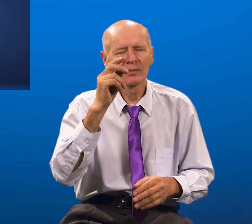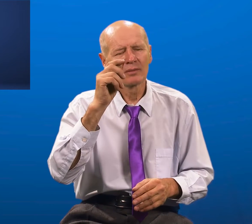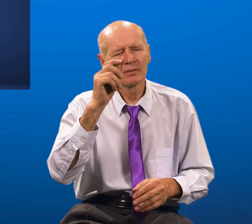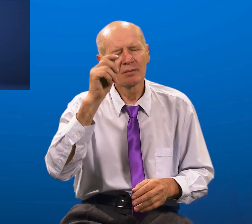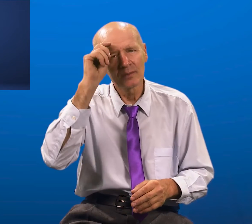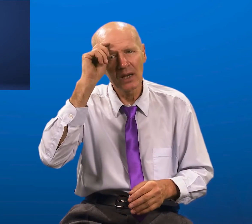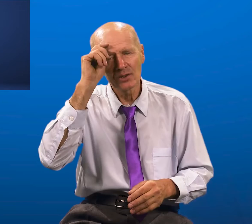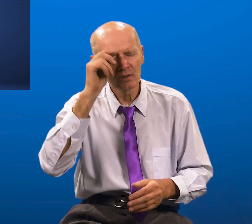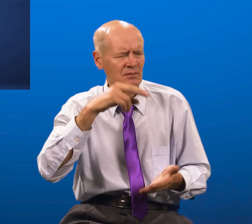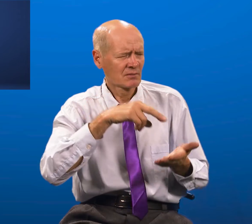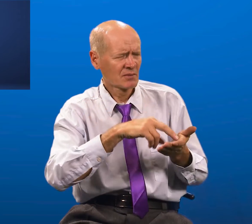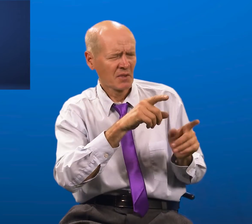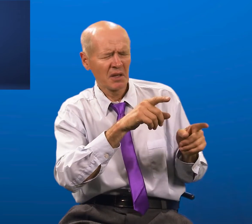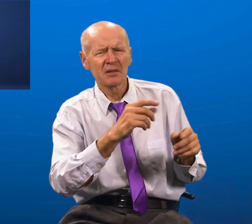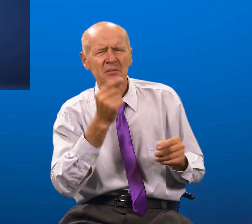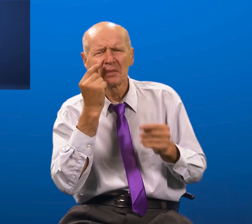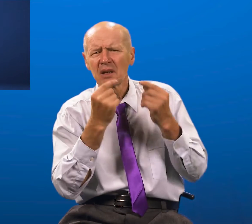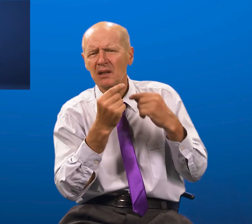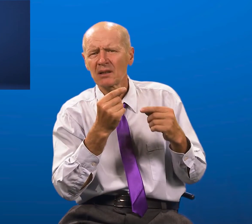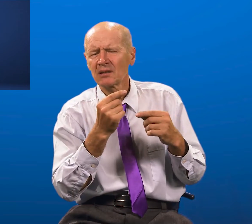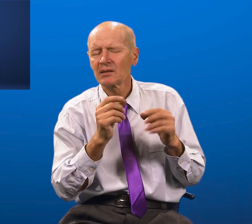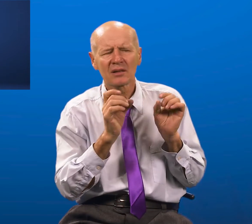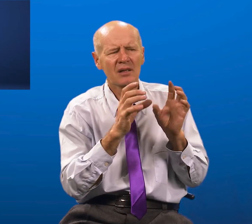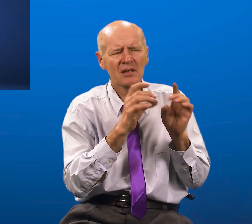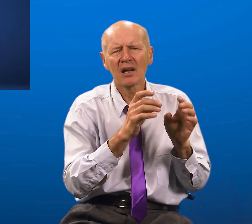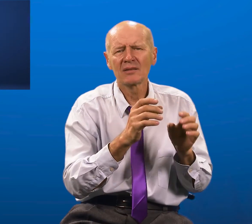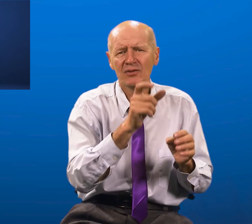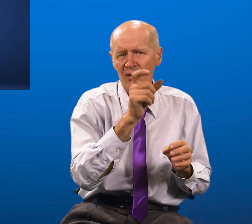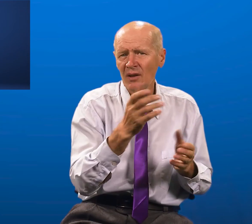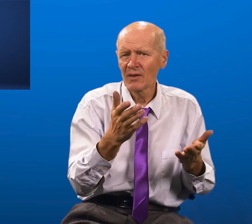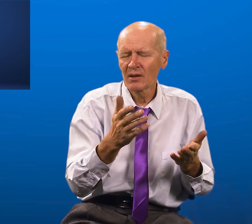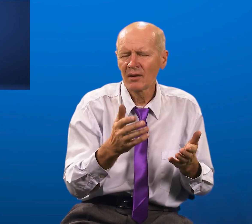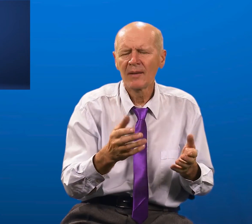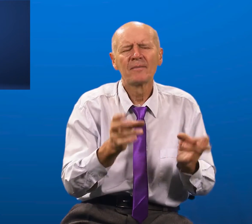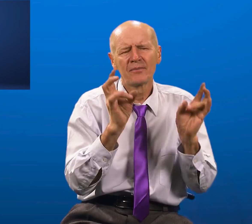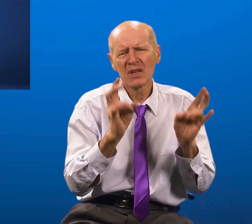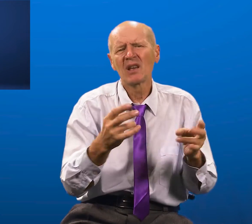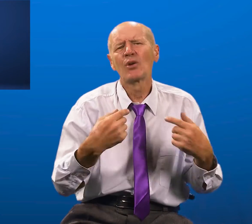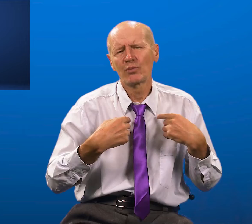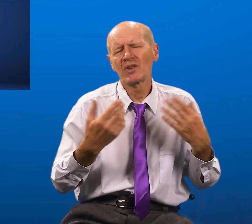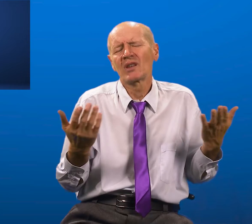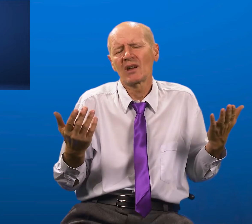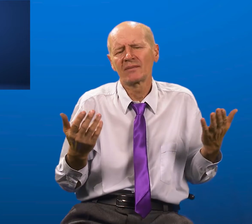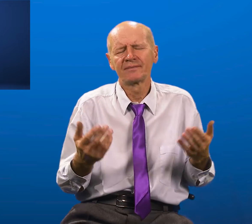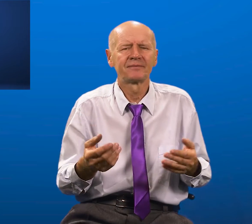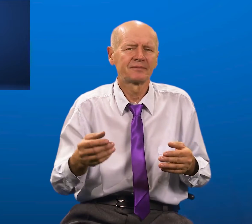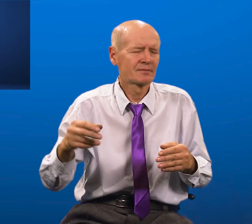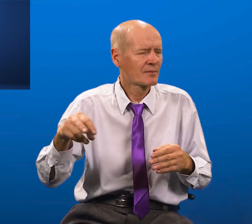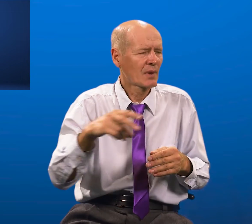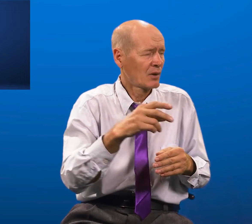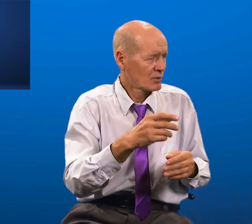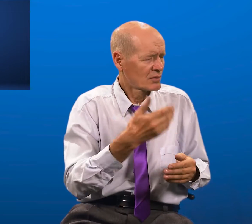стоял на улице и плакал. Он делился с прохожим о том несчастье, которое произошло с ним.